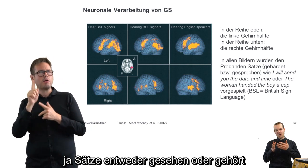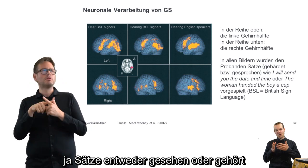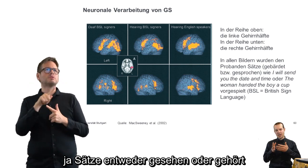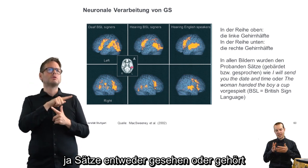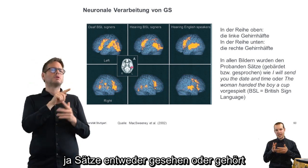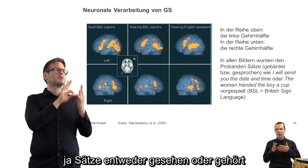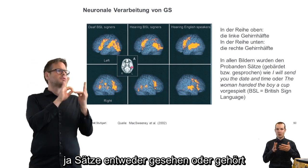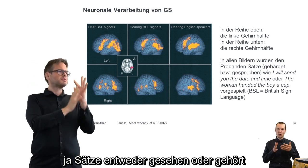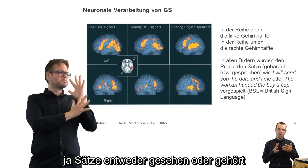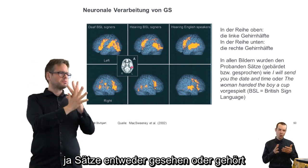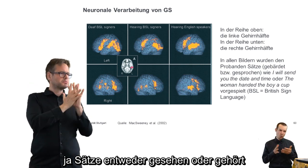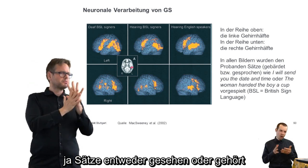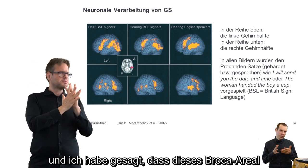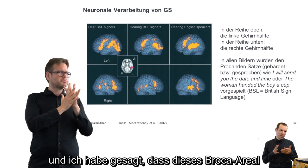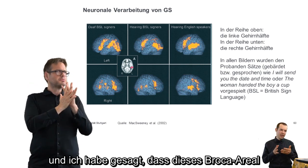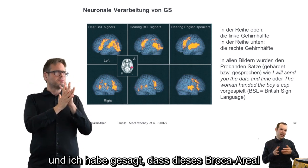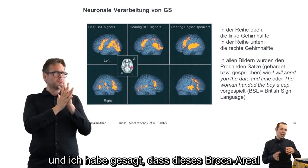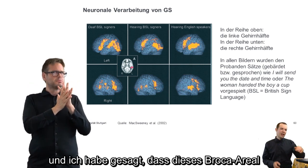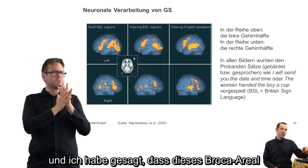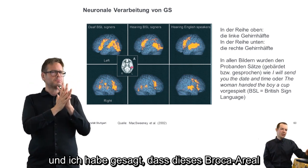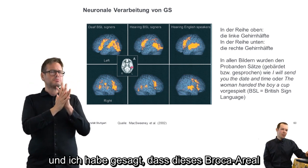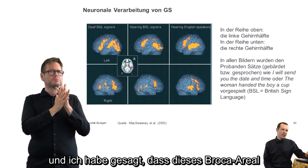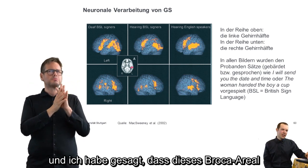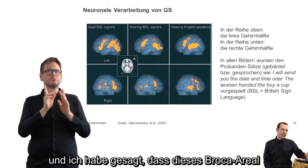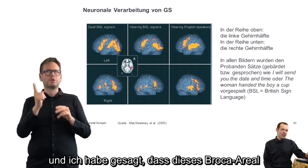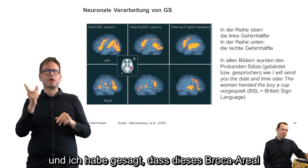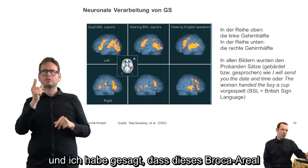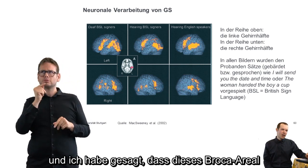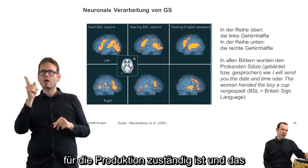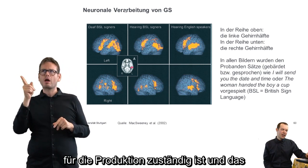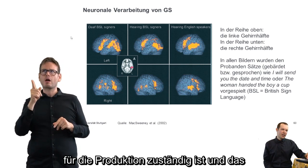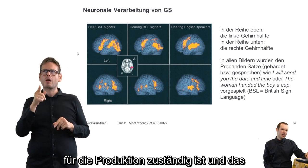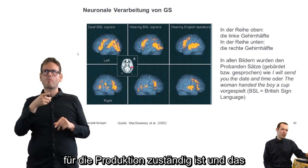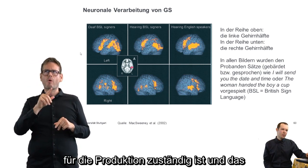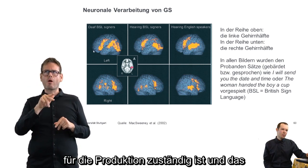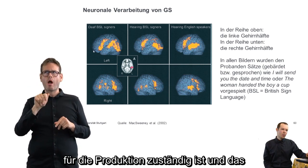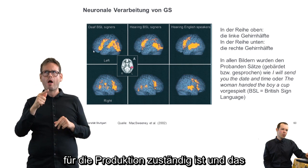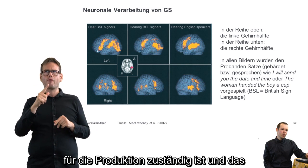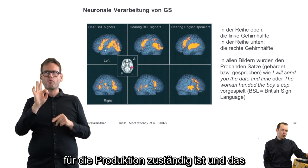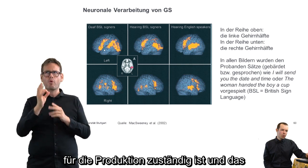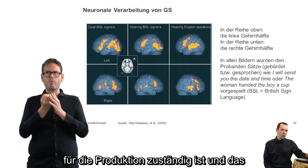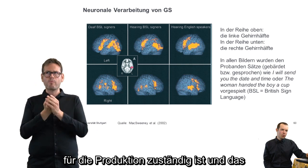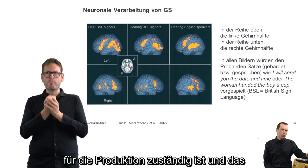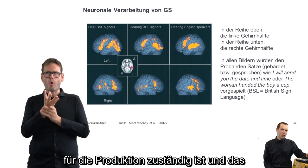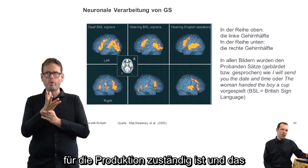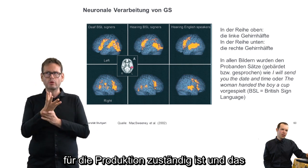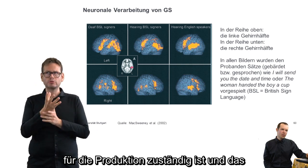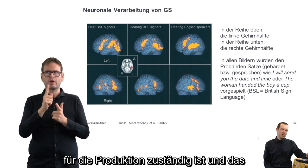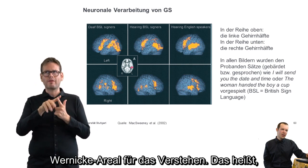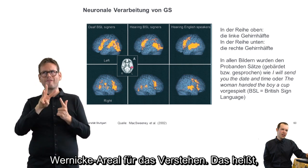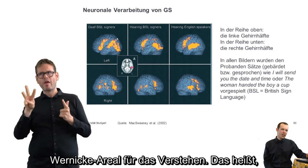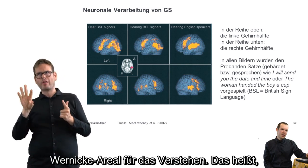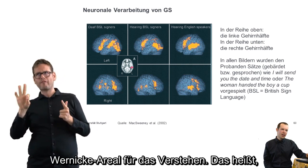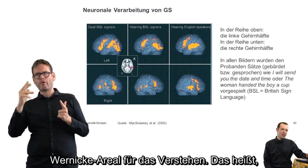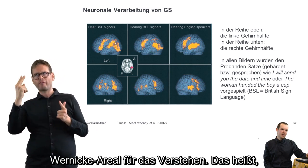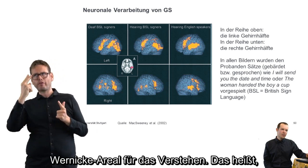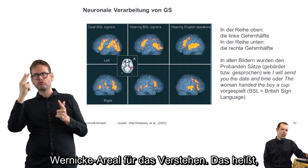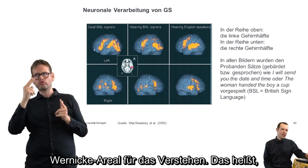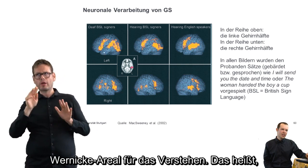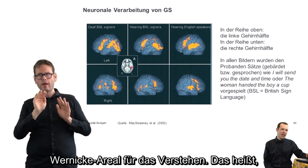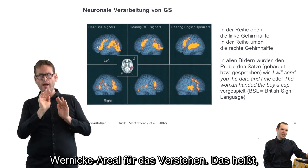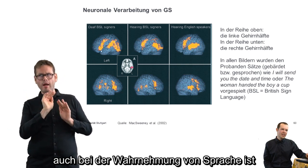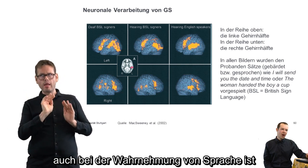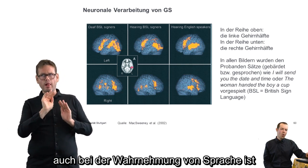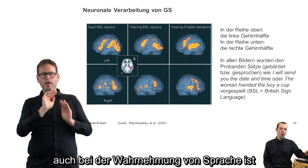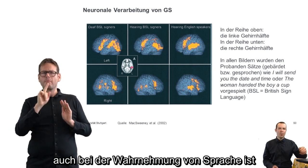entweder gesehen oder gehört und ich habe gesagt dieses Druckerareal ist für die Produktion zuständig und das währendige Areal für das